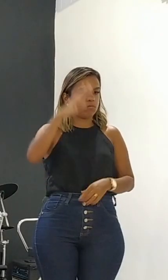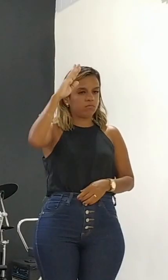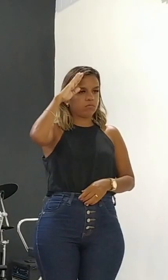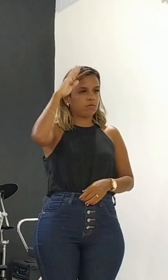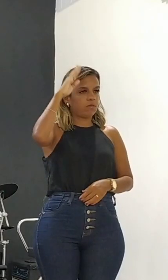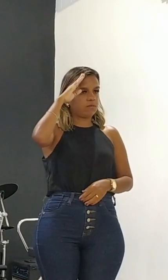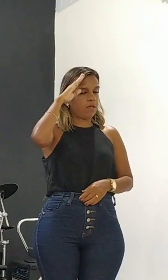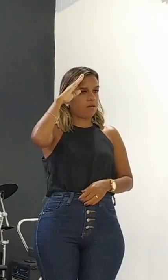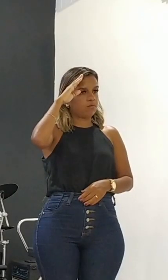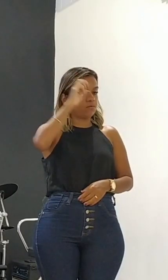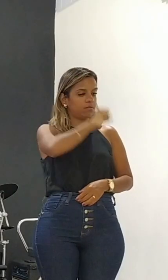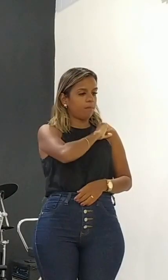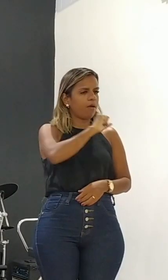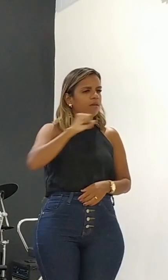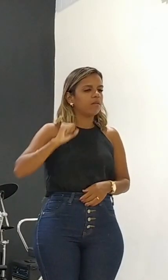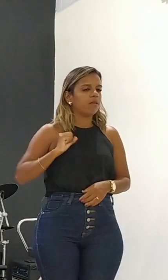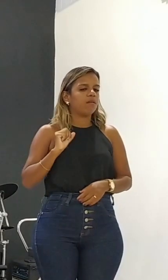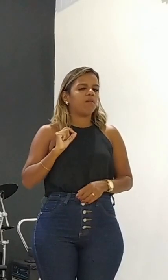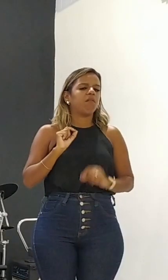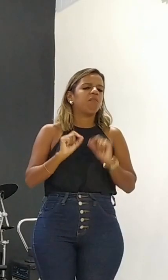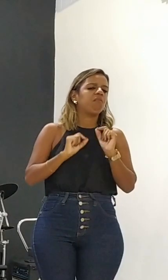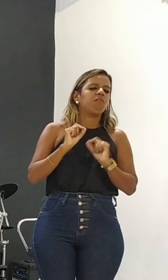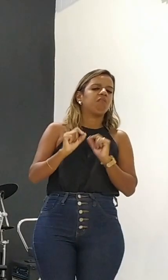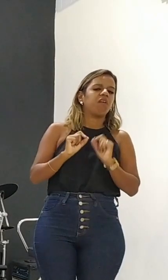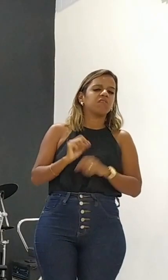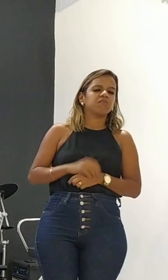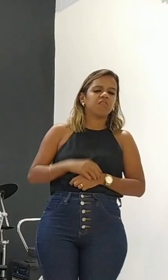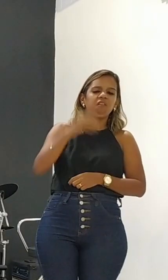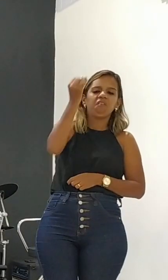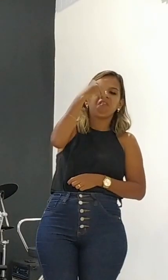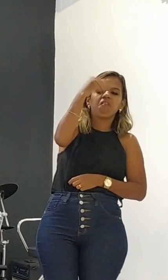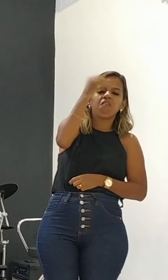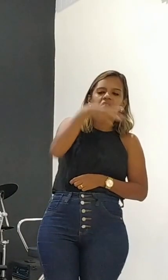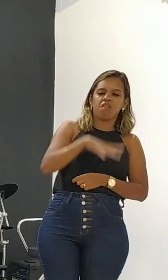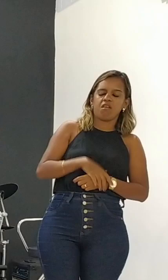exército de Samaria e disse: que fazem esses fracos judeus?